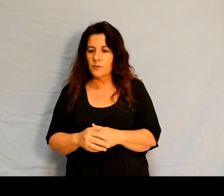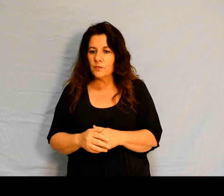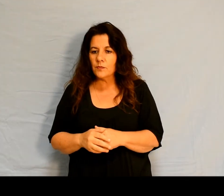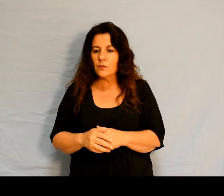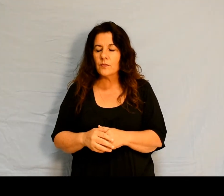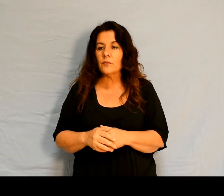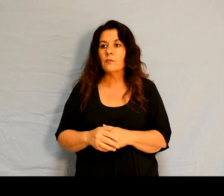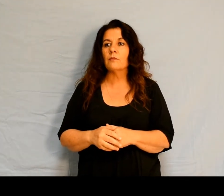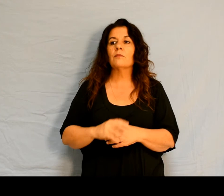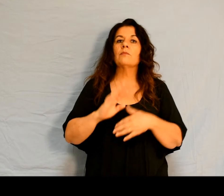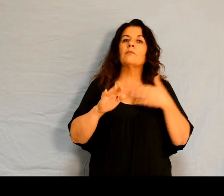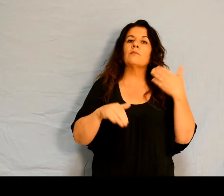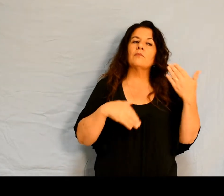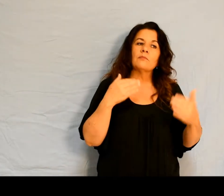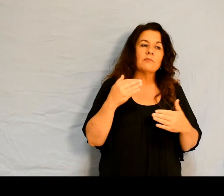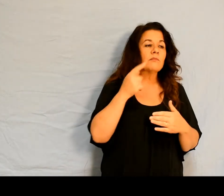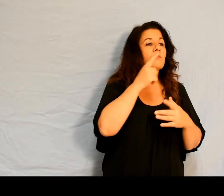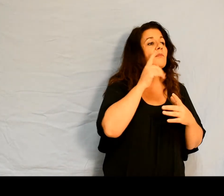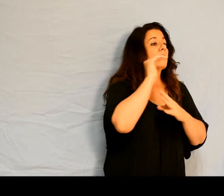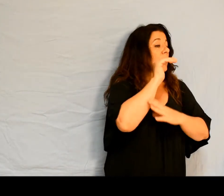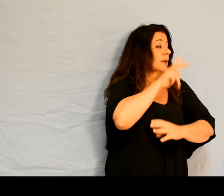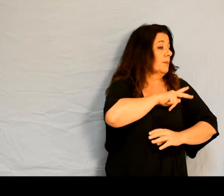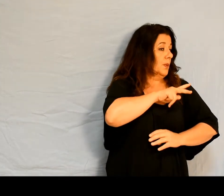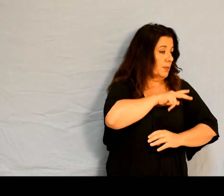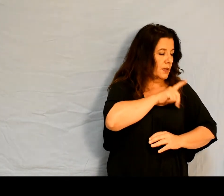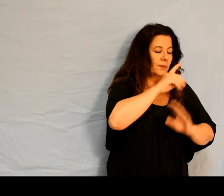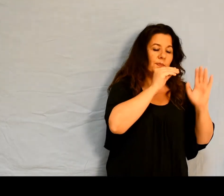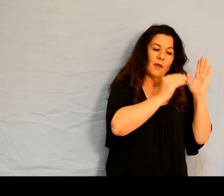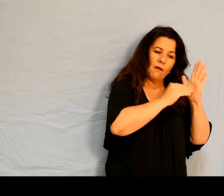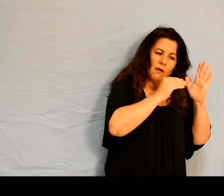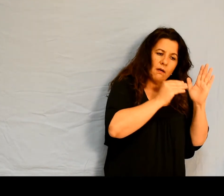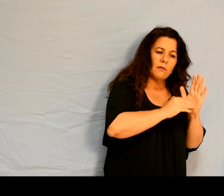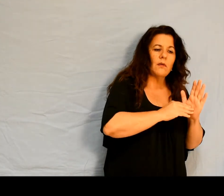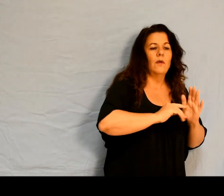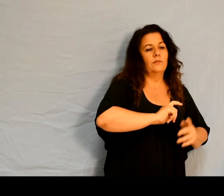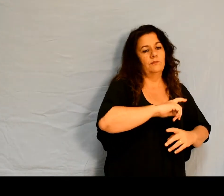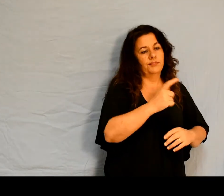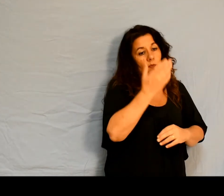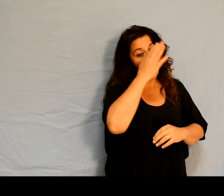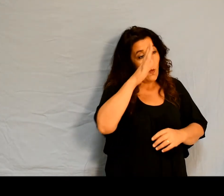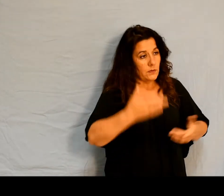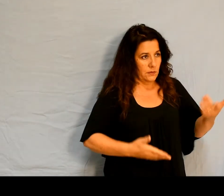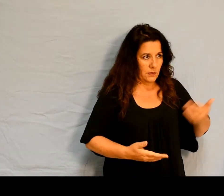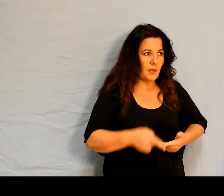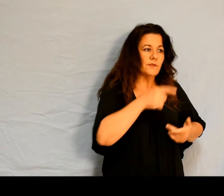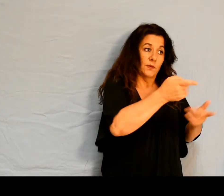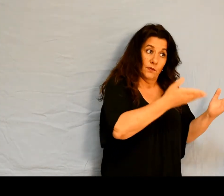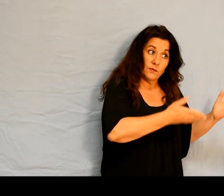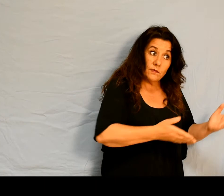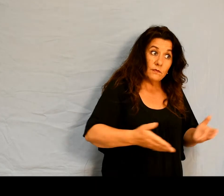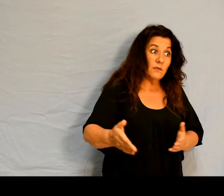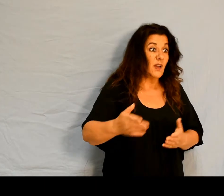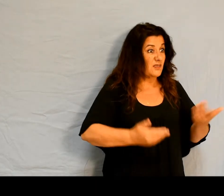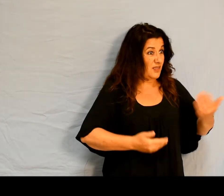De nouveau, le propriétaire envoya d'autres serviteurs, plus nombreux que les premiers.